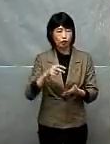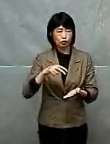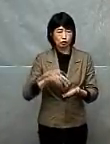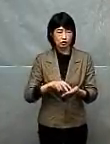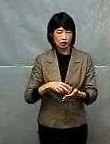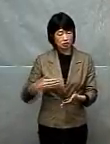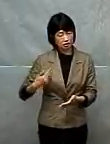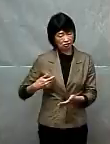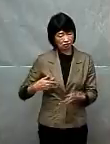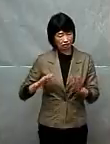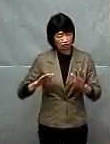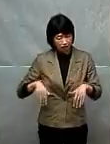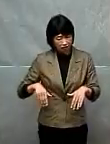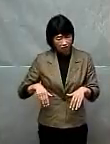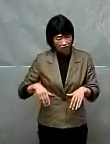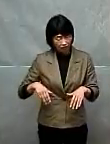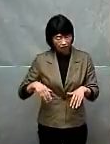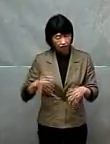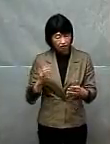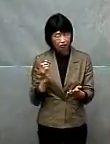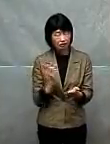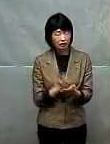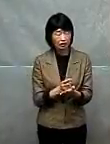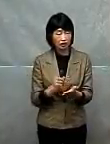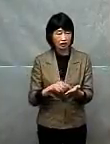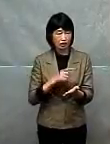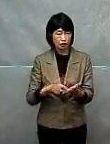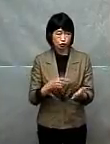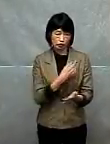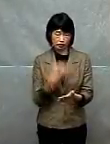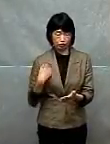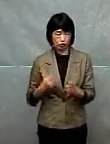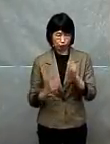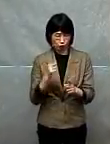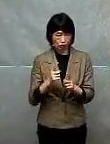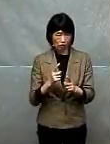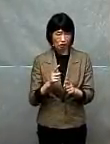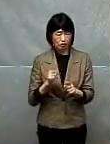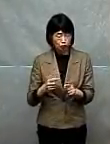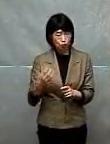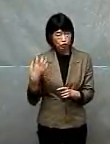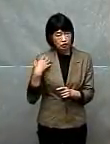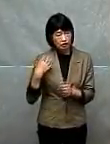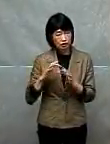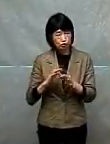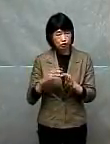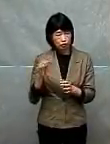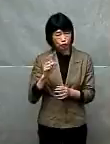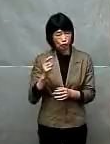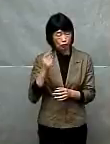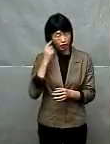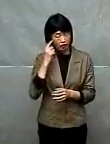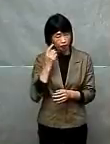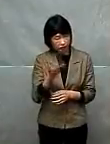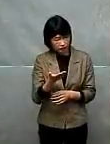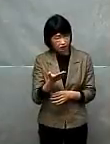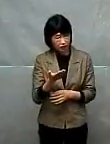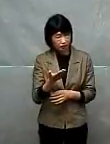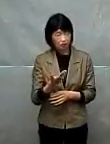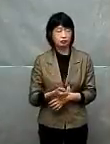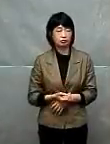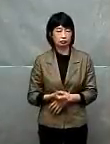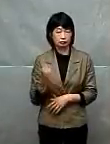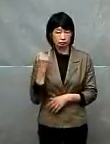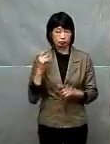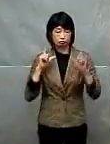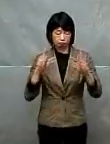か、その辺の責任のことについてはどのようにお考えでしょうか。 はい、私が代表